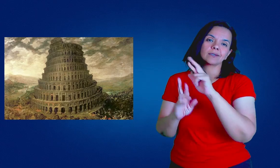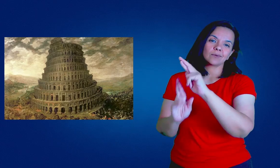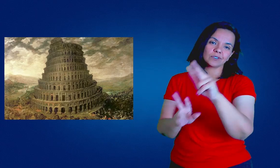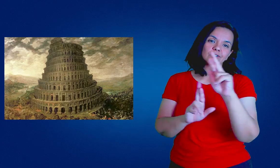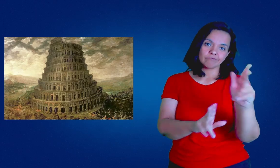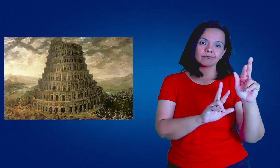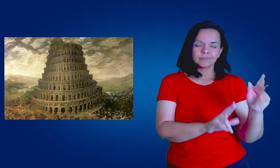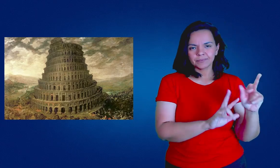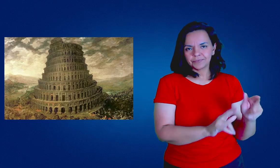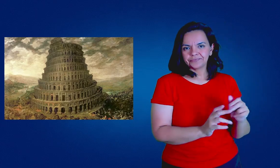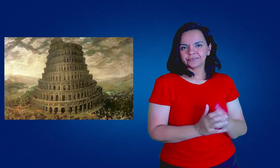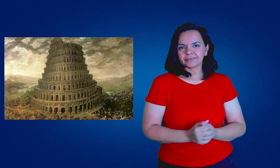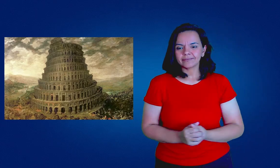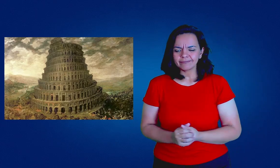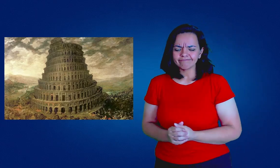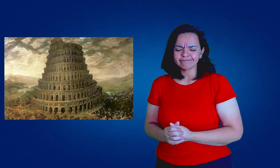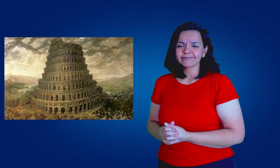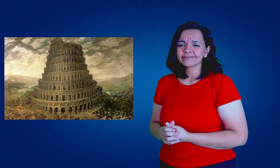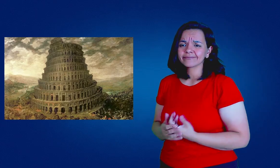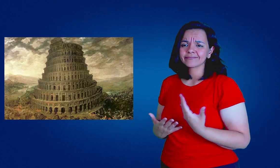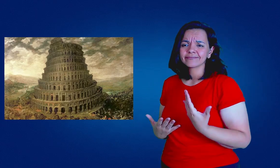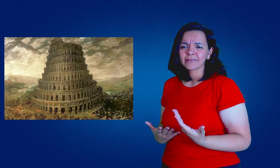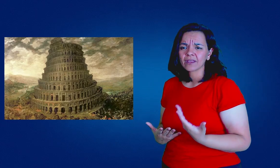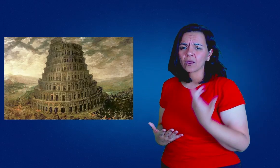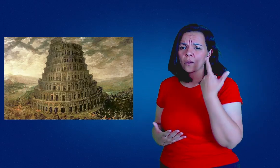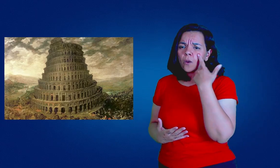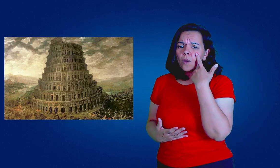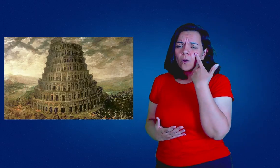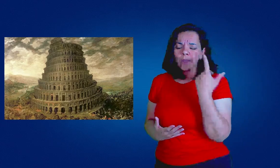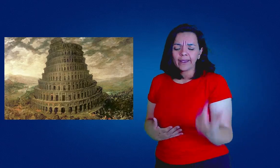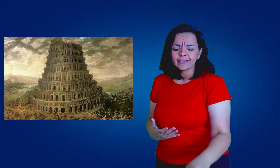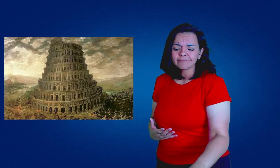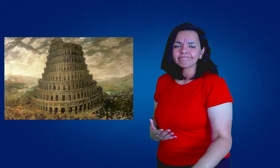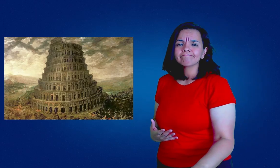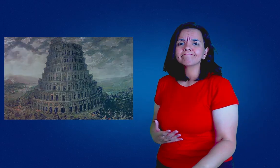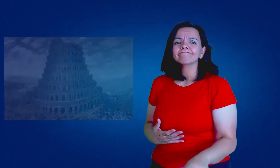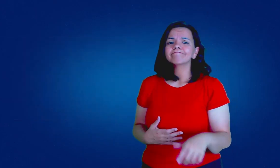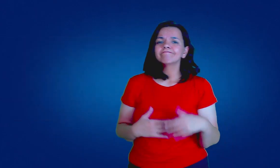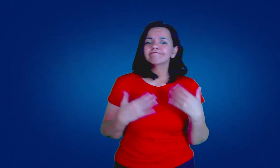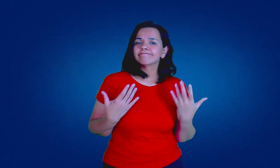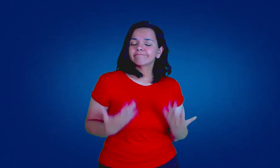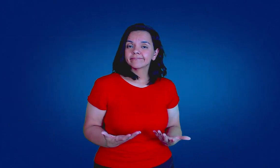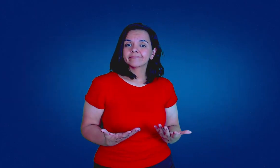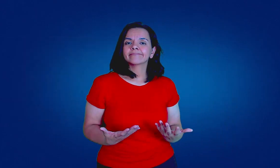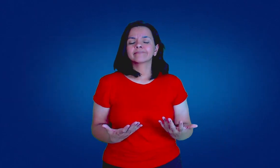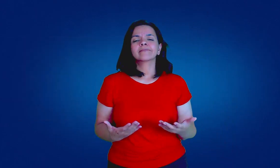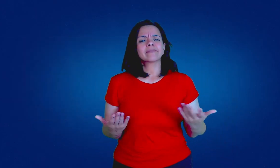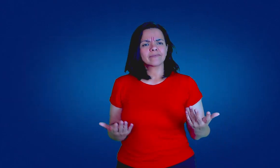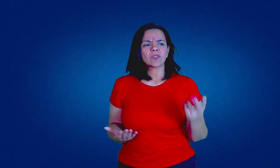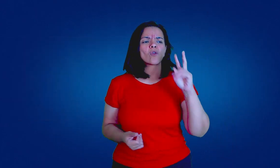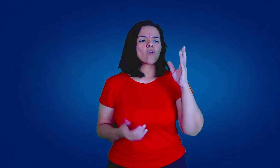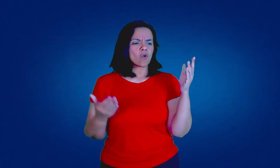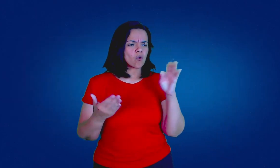Mas eles fizeram isso por vontade própria e não porque Deus queria que eles fizessem isso.